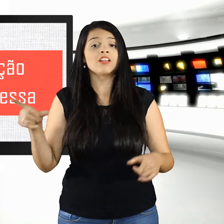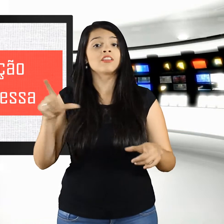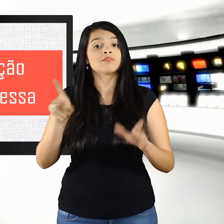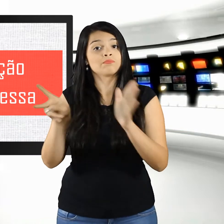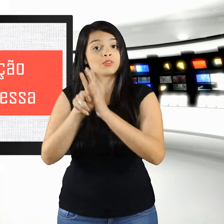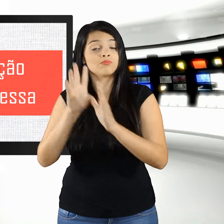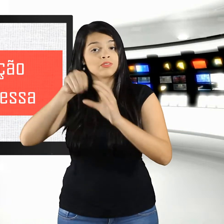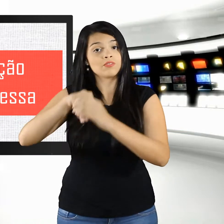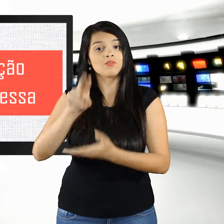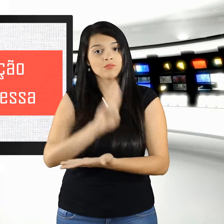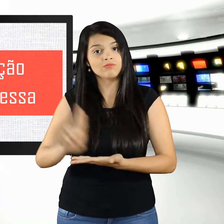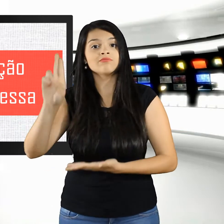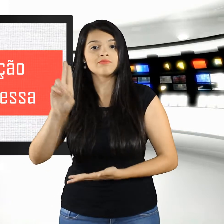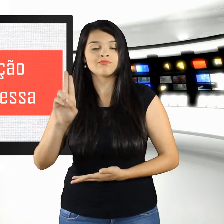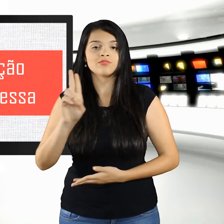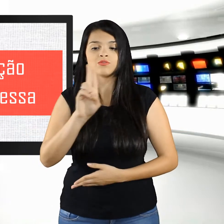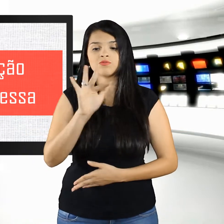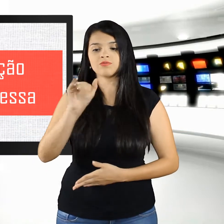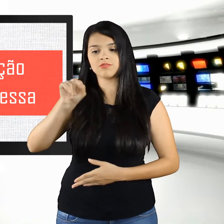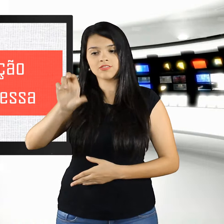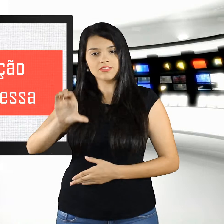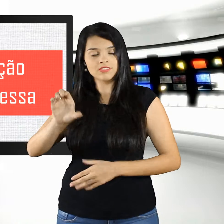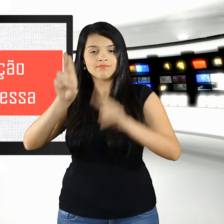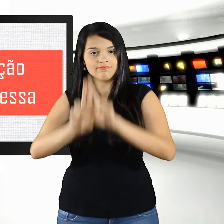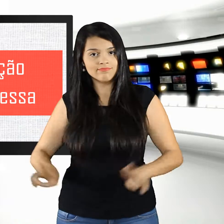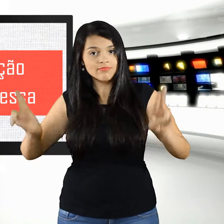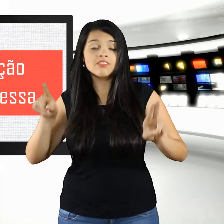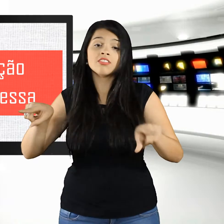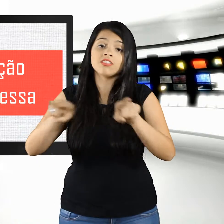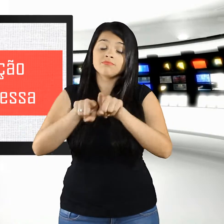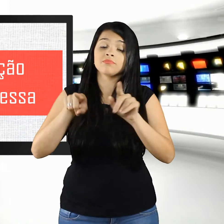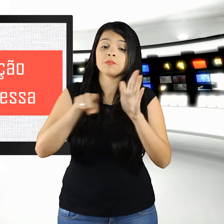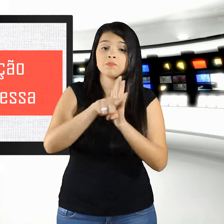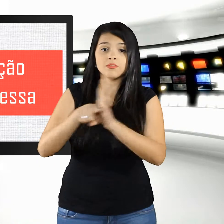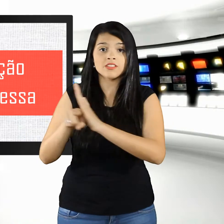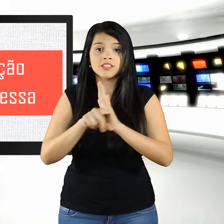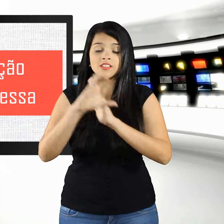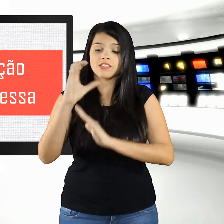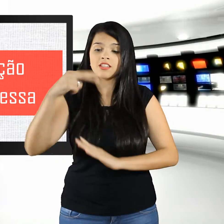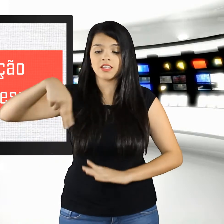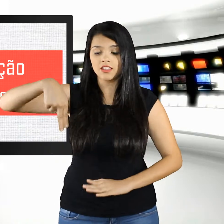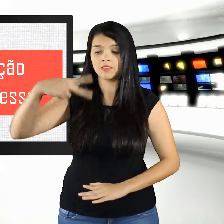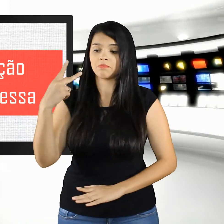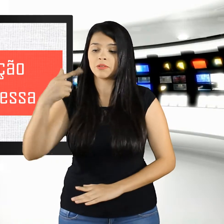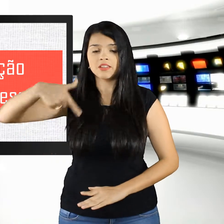Catarina, UFSC, e pesquisadora do CNPq, observa vários